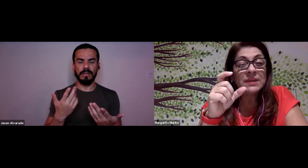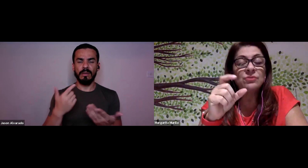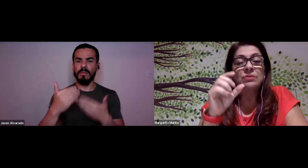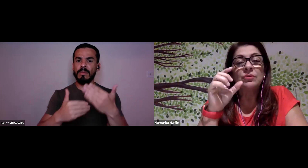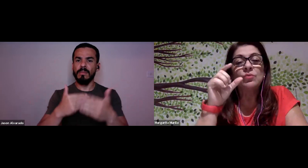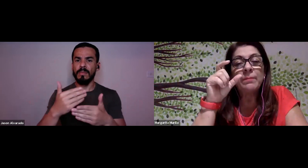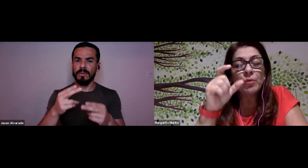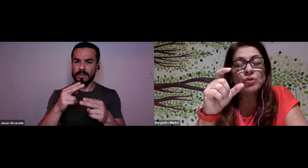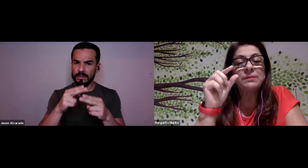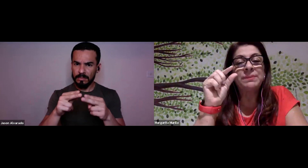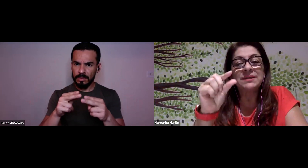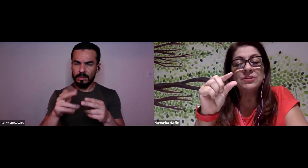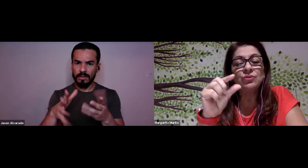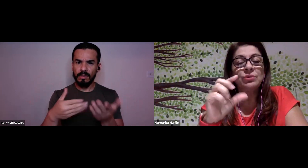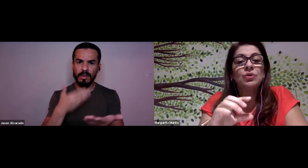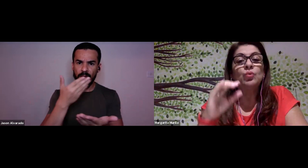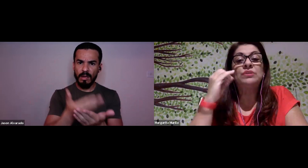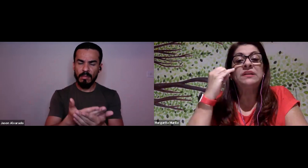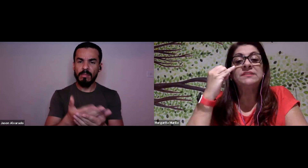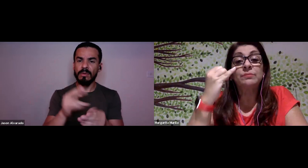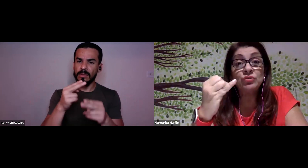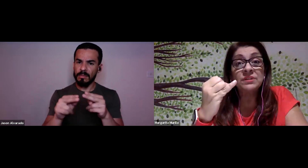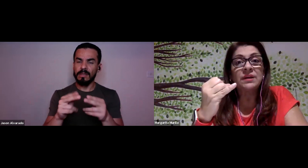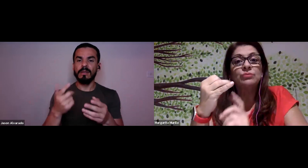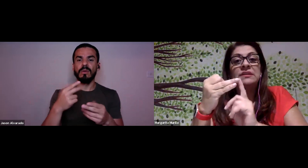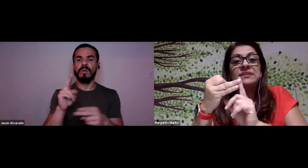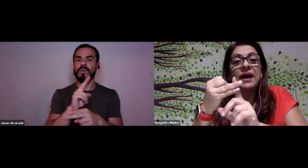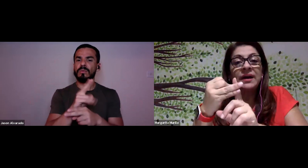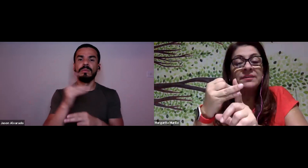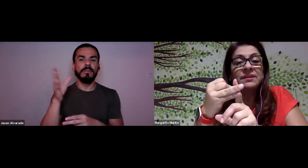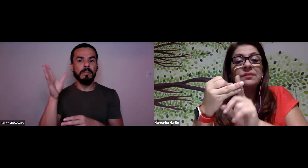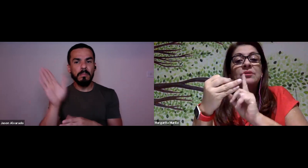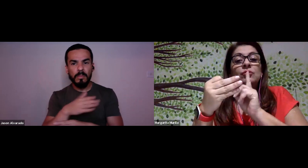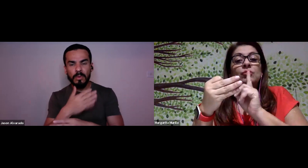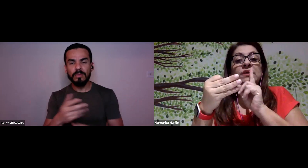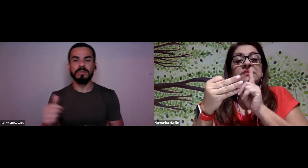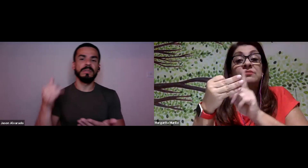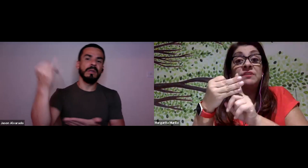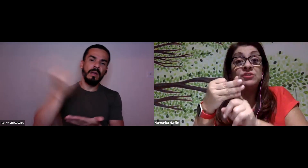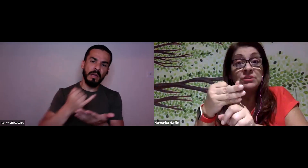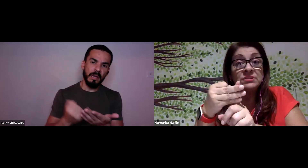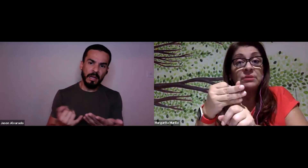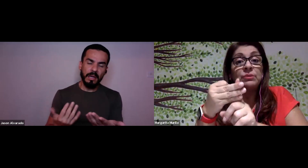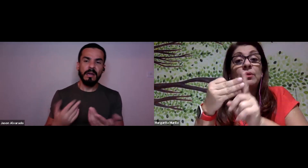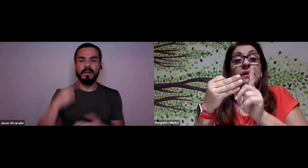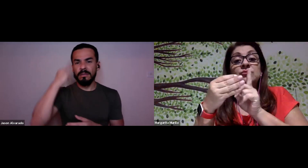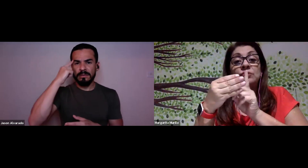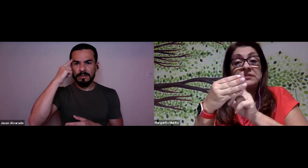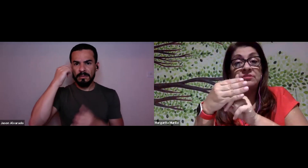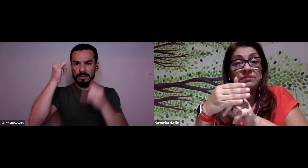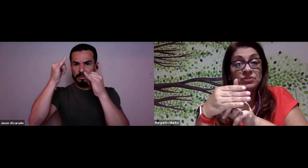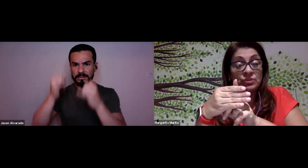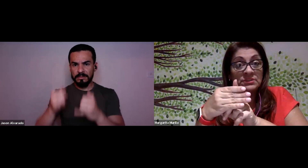pequeño un aporte pequeñito utilice música utilice arte utilice reflexiones individuales